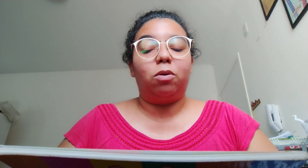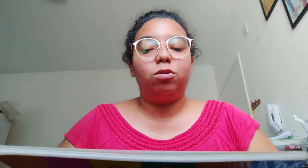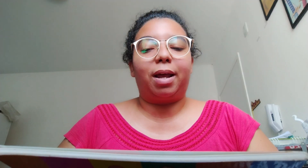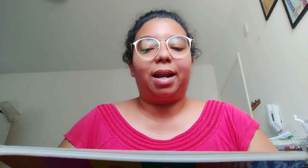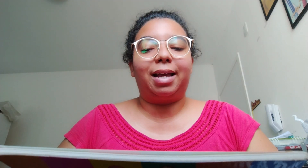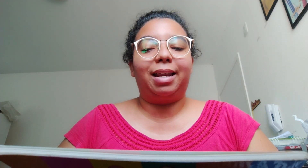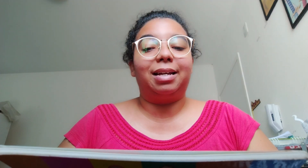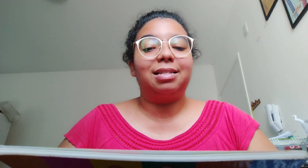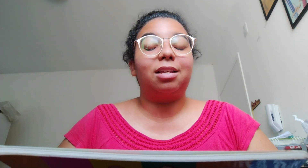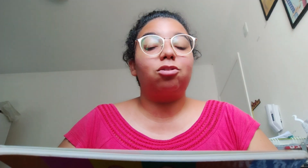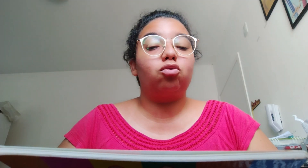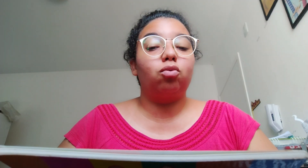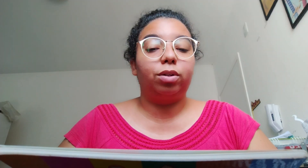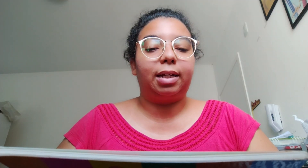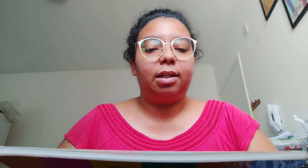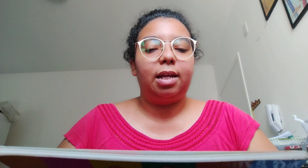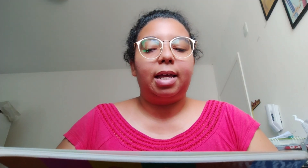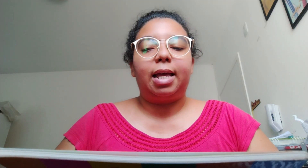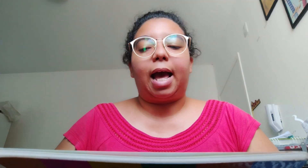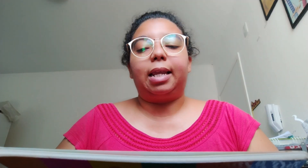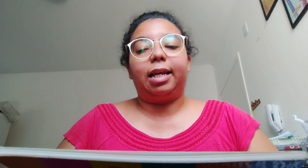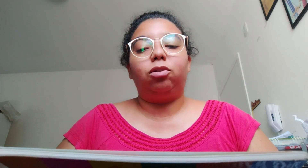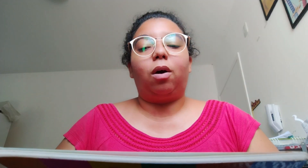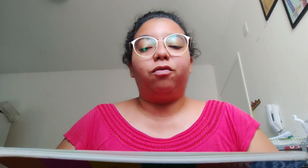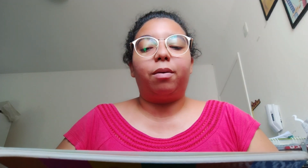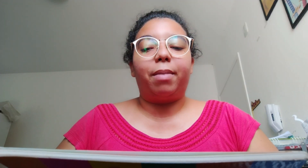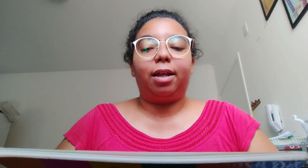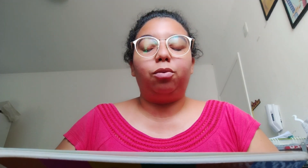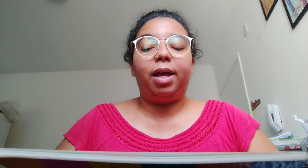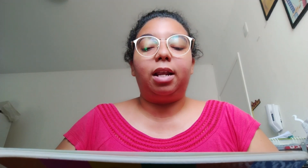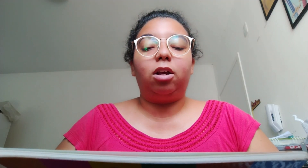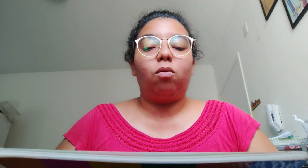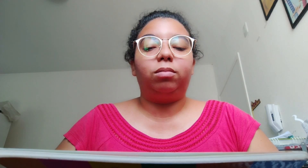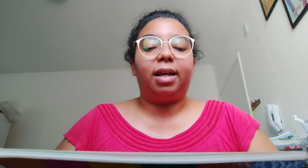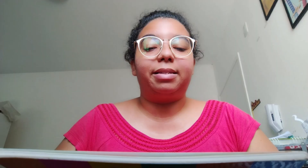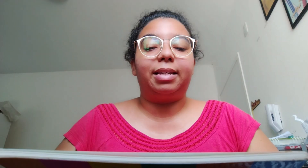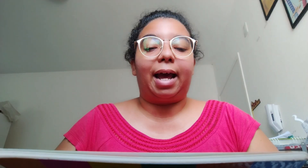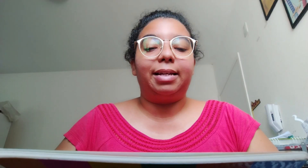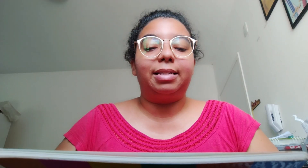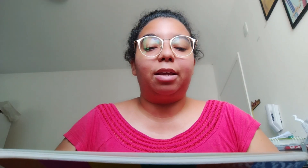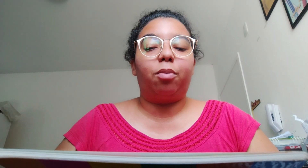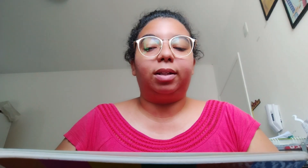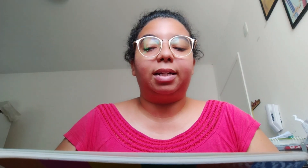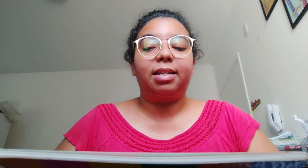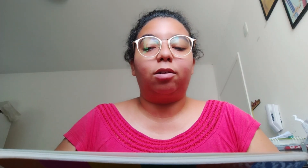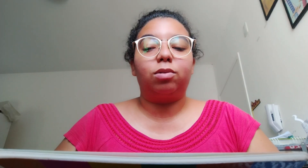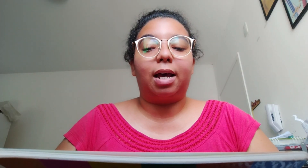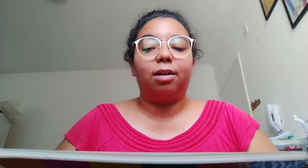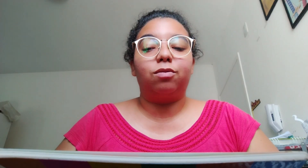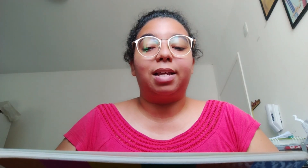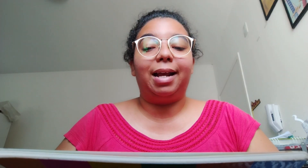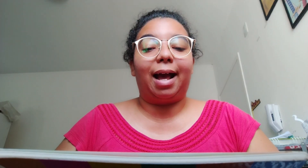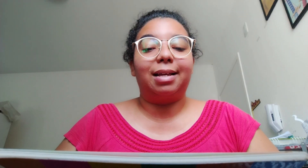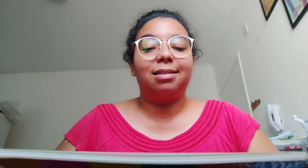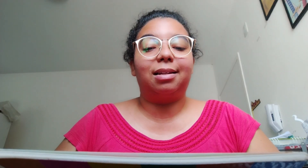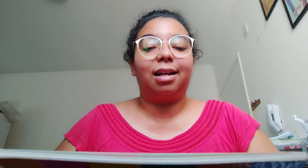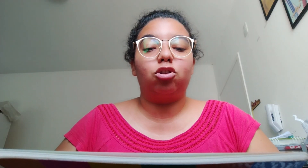para a criança surda. Além do alfabeto, ele contém sinais que podem ser usados em casa, na